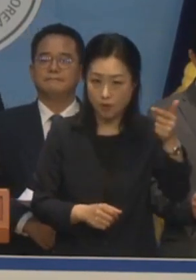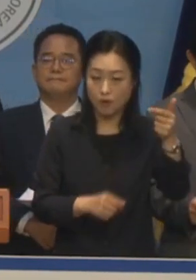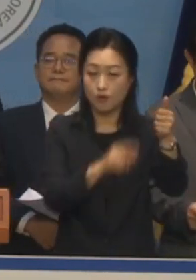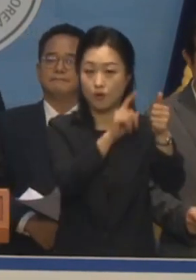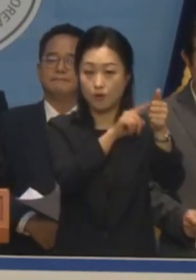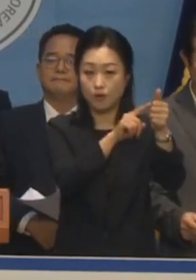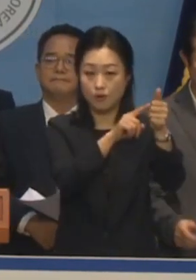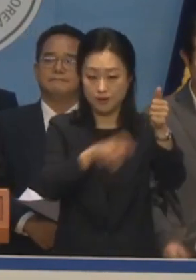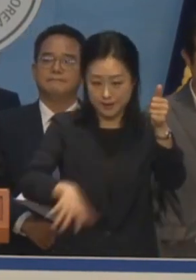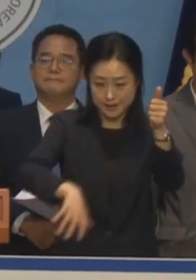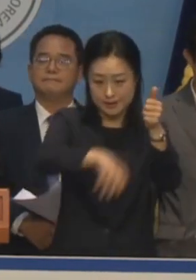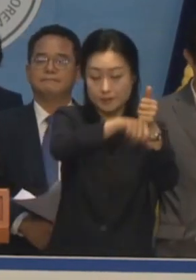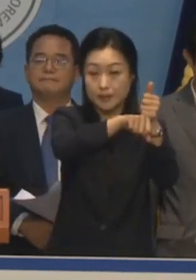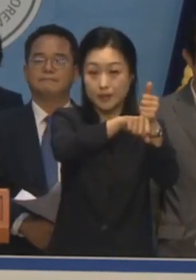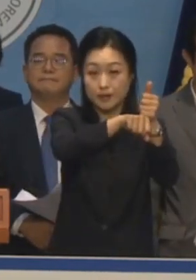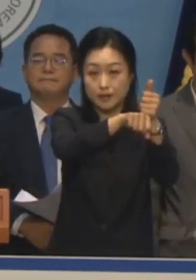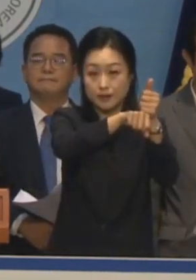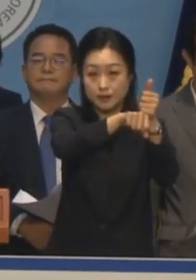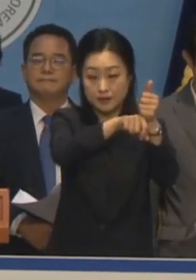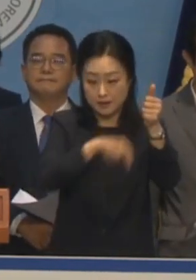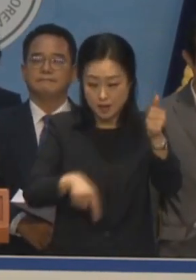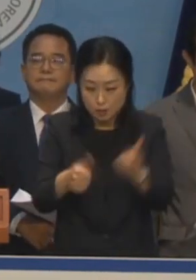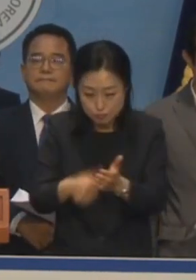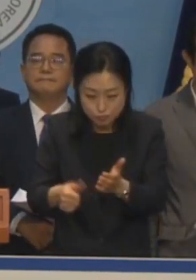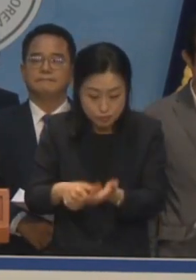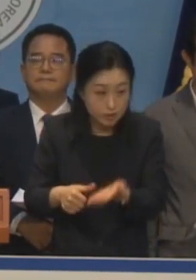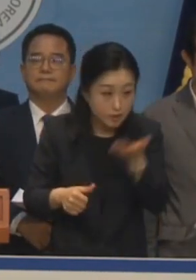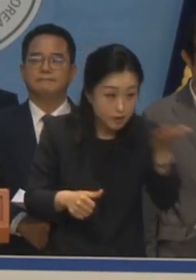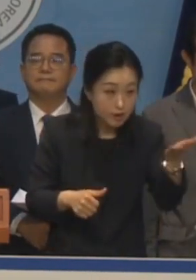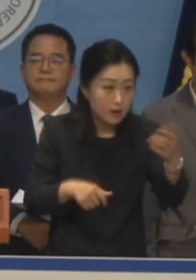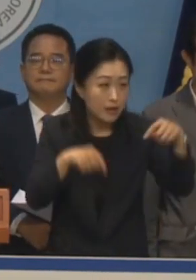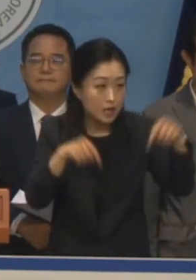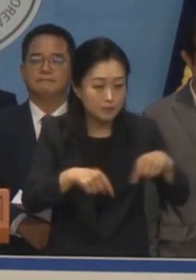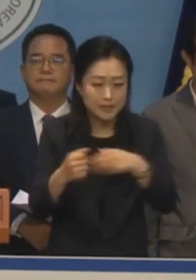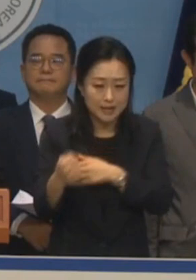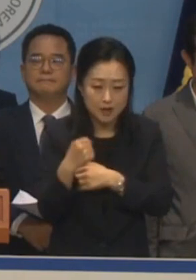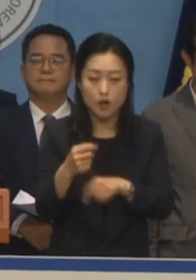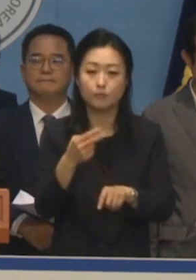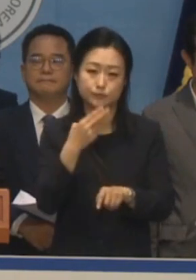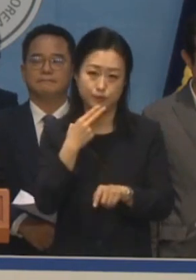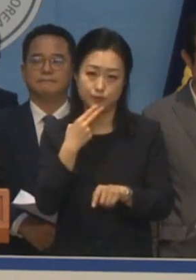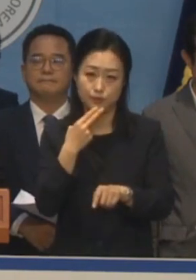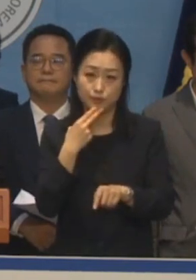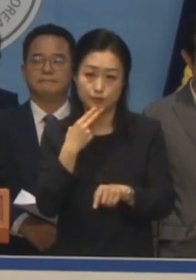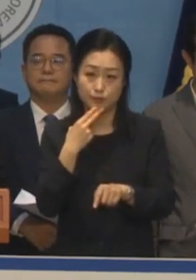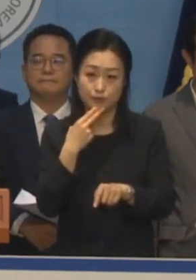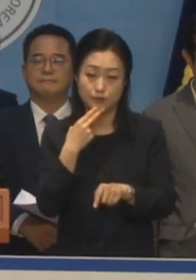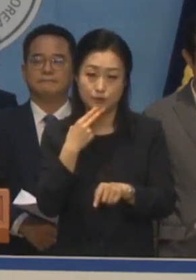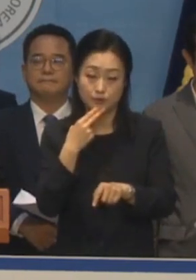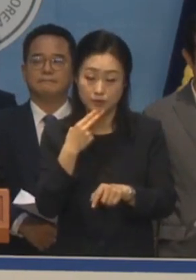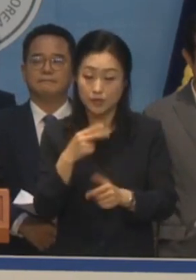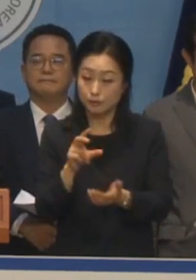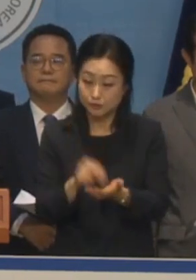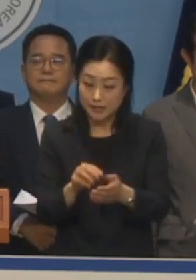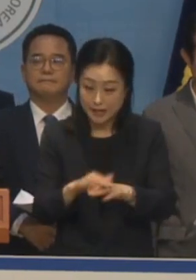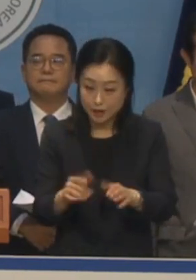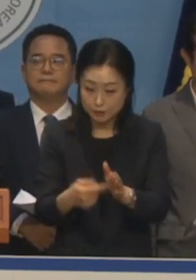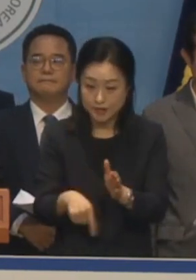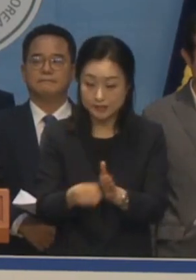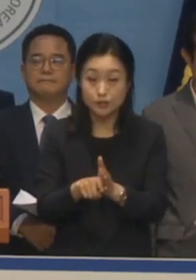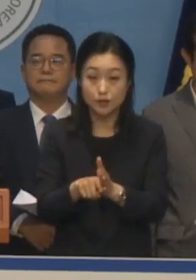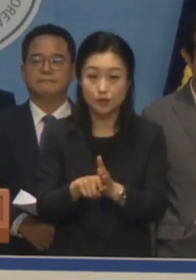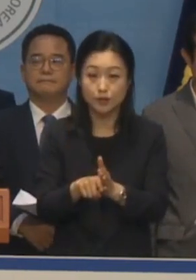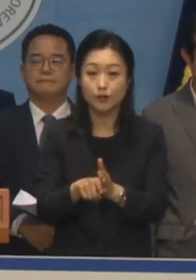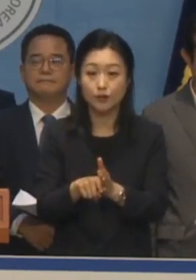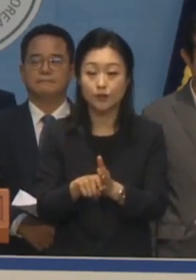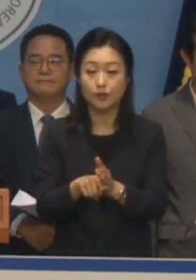사업자에 대해서 그 플랫폼을 이용하는 사람들이 협상력을 제대로 가질 수 없었기 때문입니다. 이런 문제를 해결하기 위해서